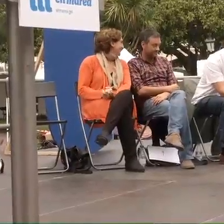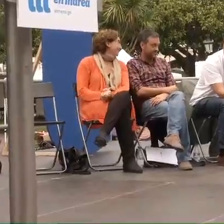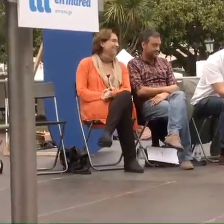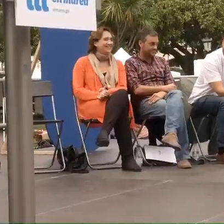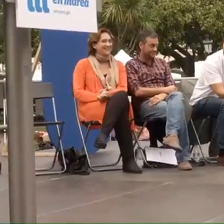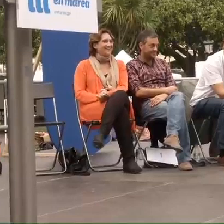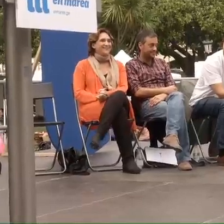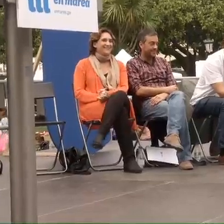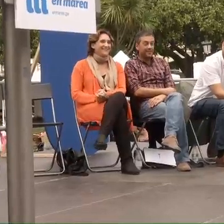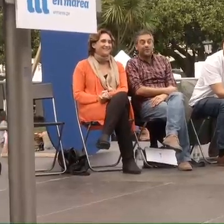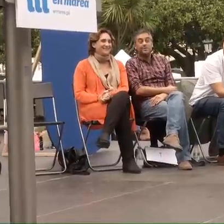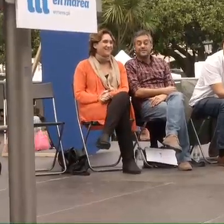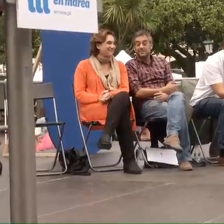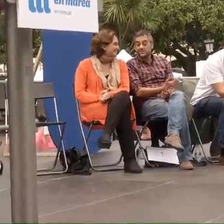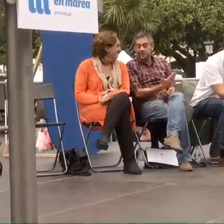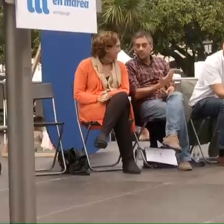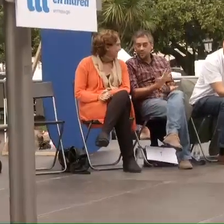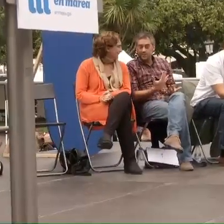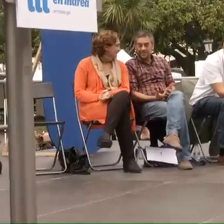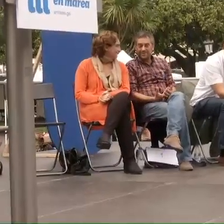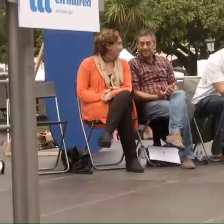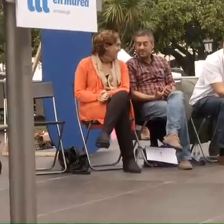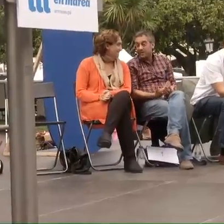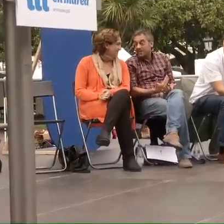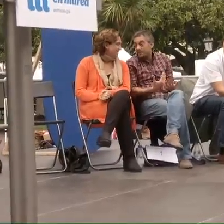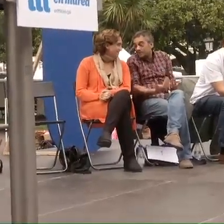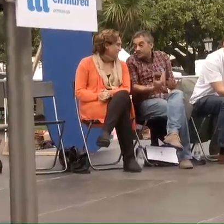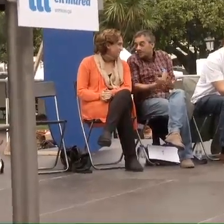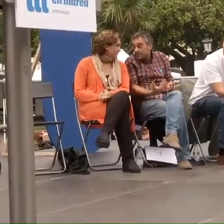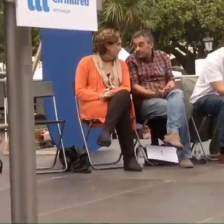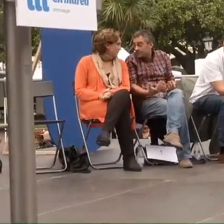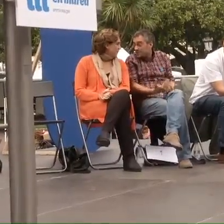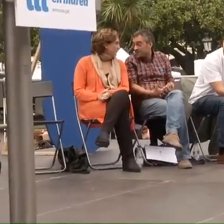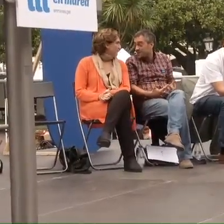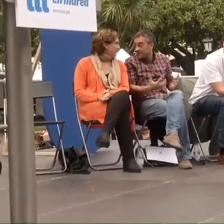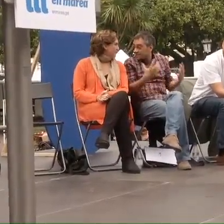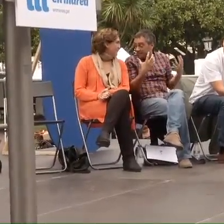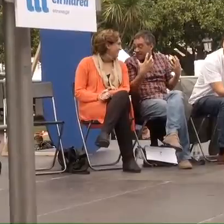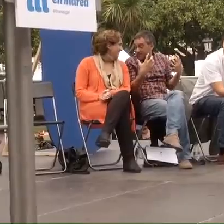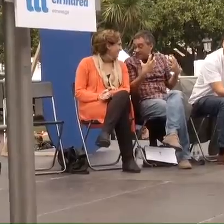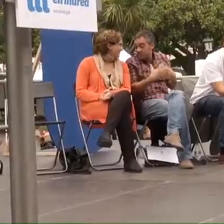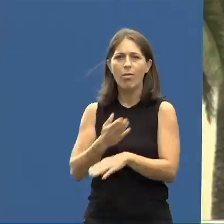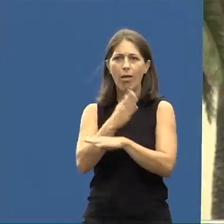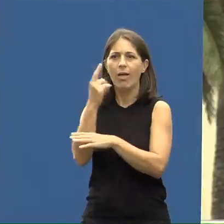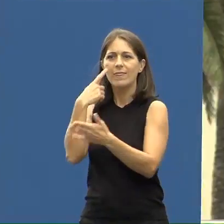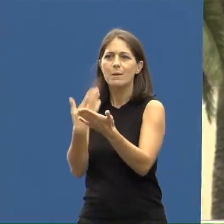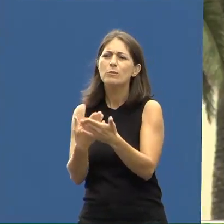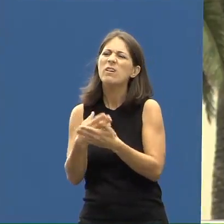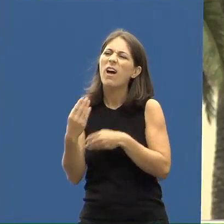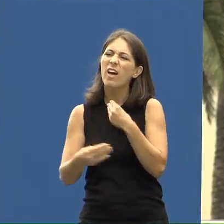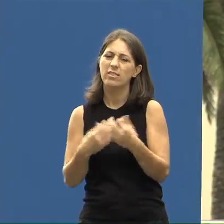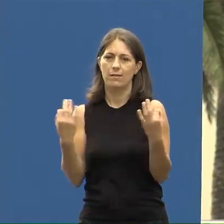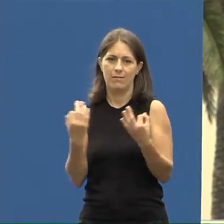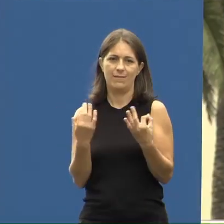tres tenores que levan dando aí as grandes notas de armonía no noso país durante este último ano, demostrando que era